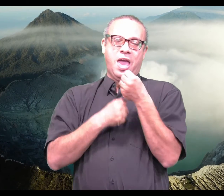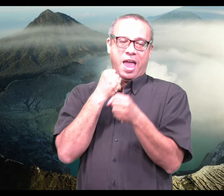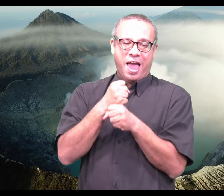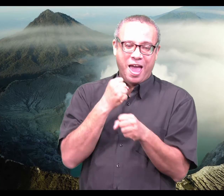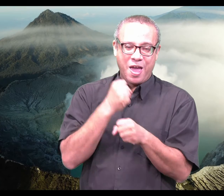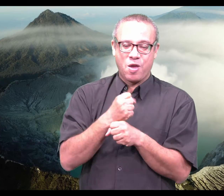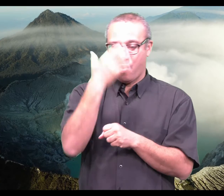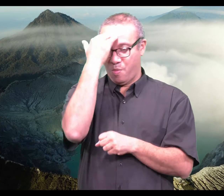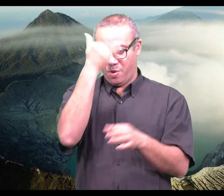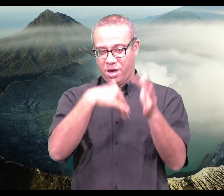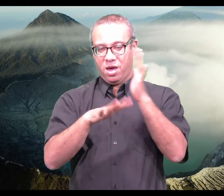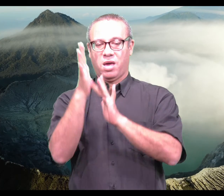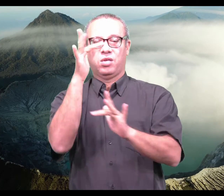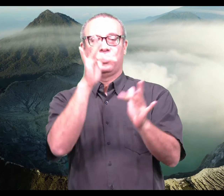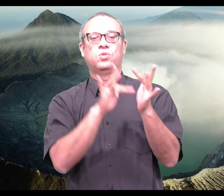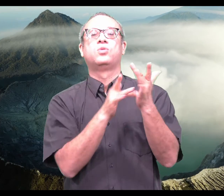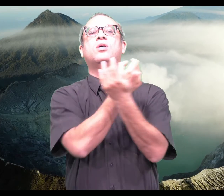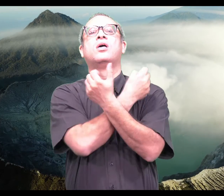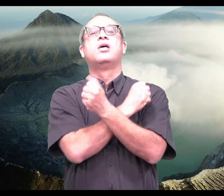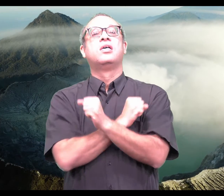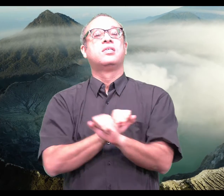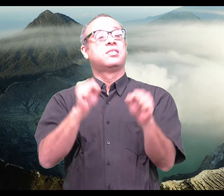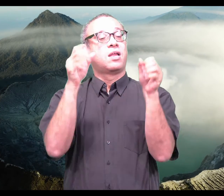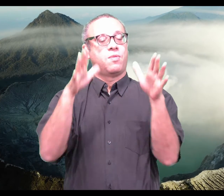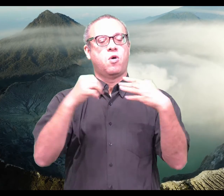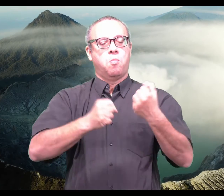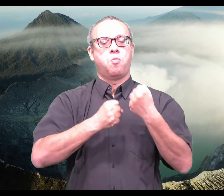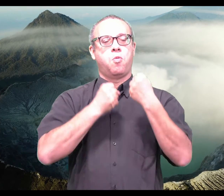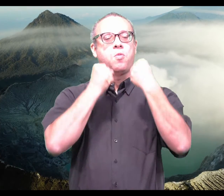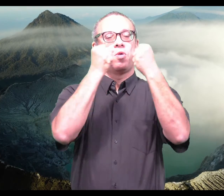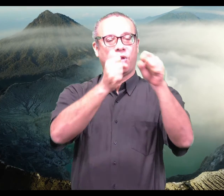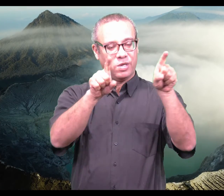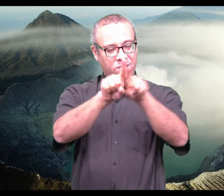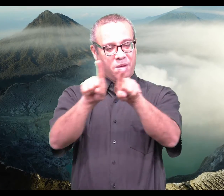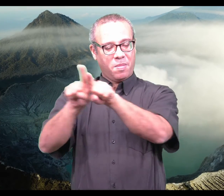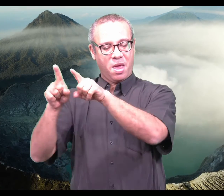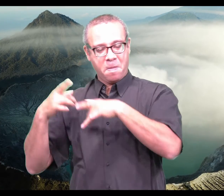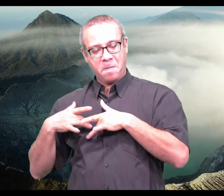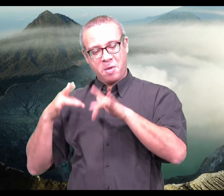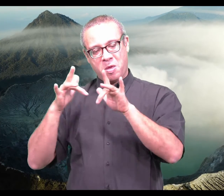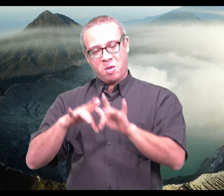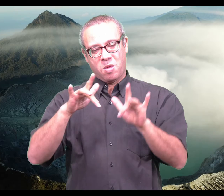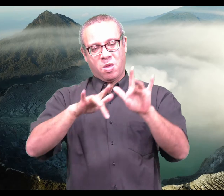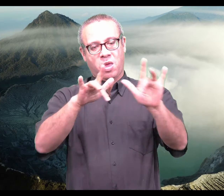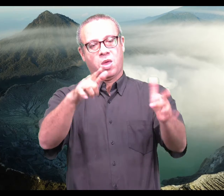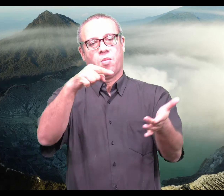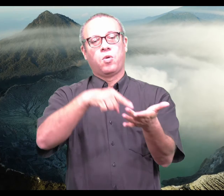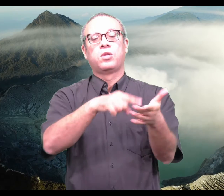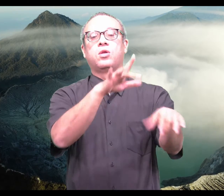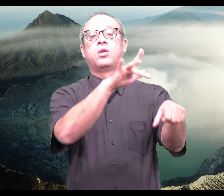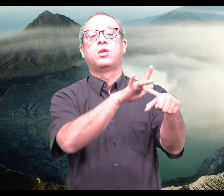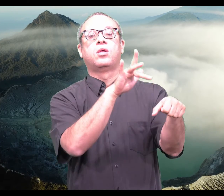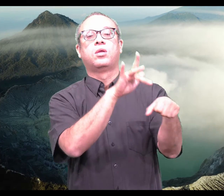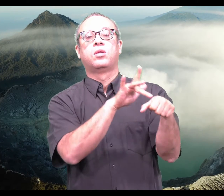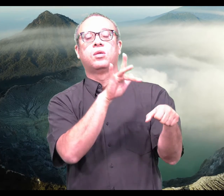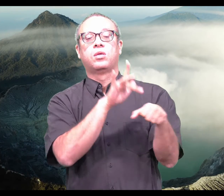que Jesús no solo es un Salvador poderoso, sino también compasivo. Por eso lo tocó. Y en